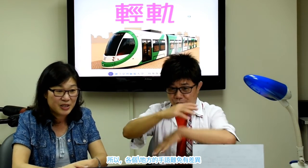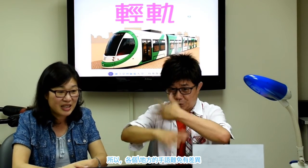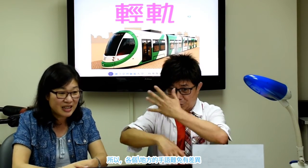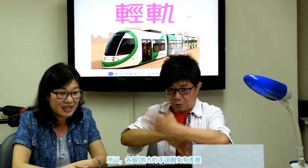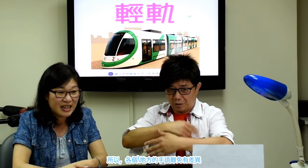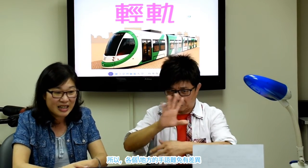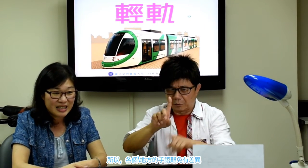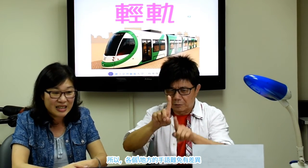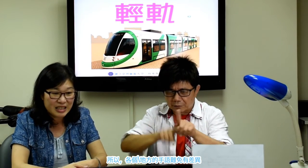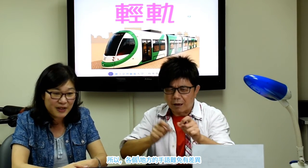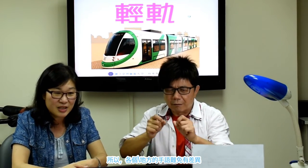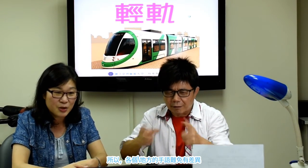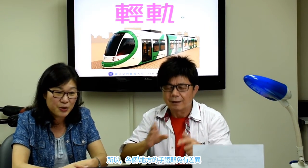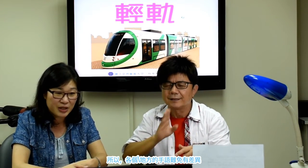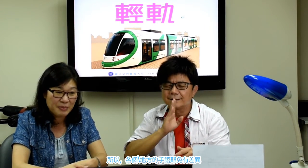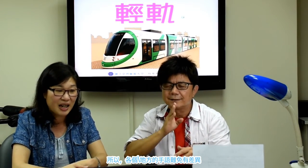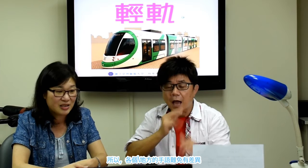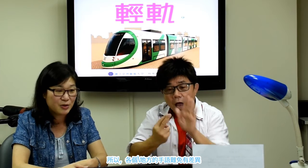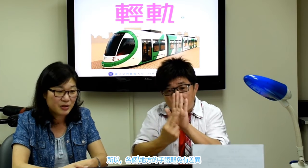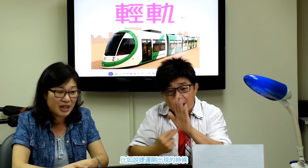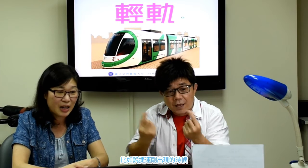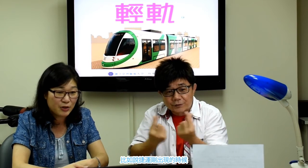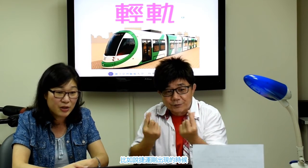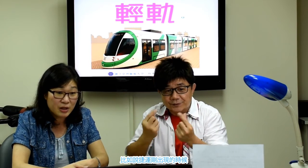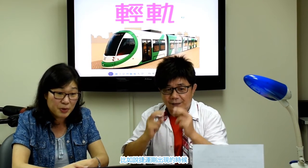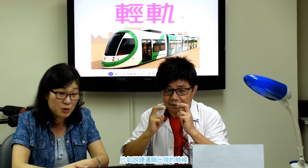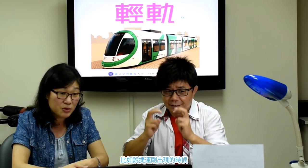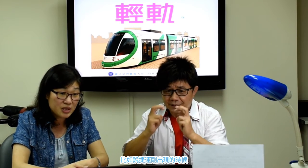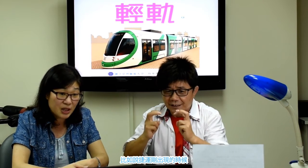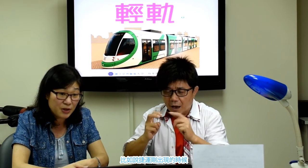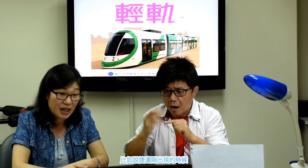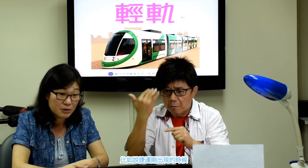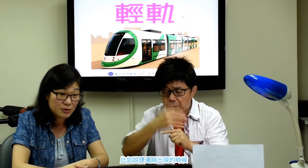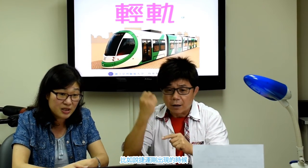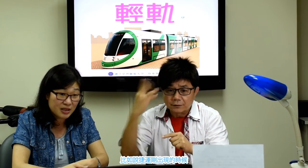咯，各个地方的手语难免还是会有差异。比如说捷运刚出现的时